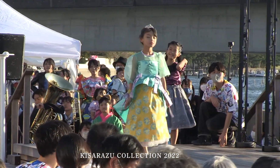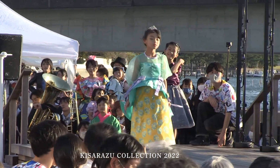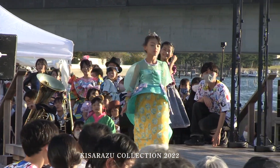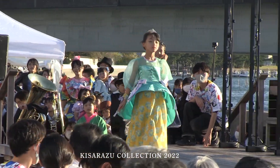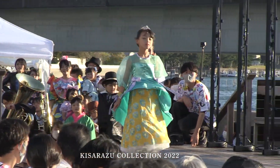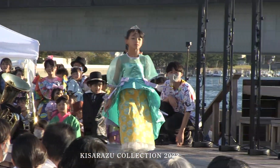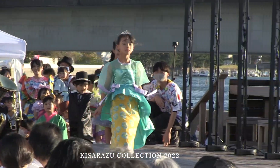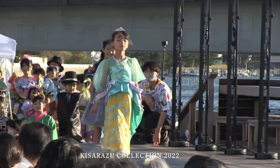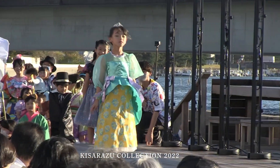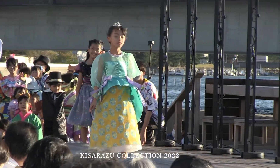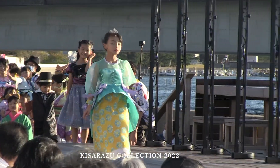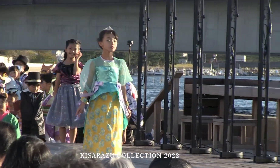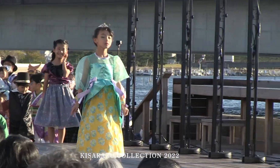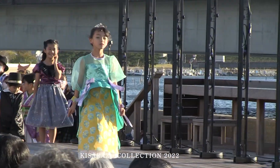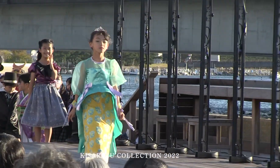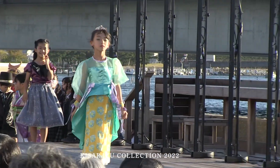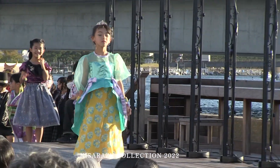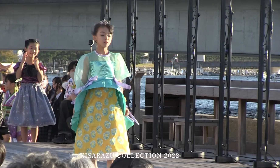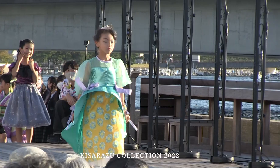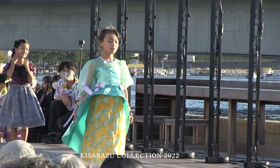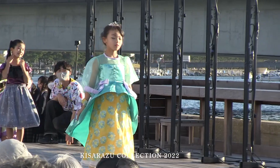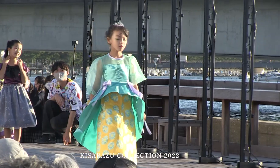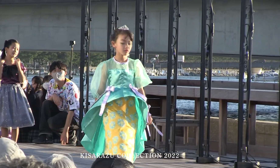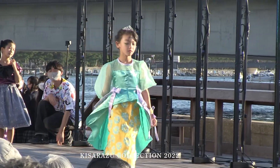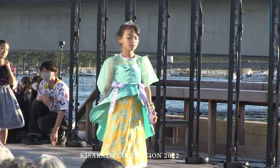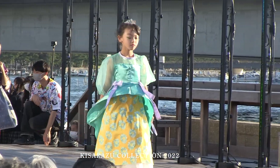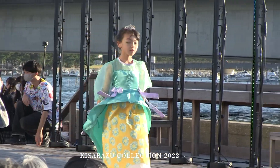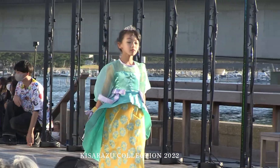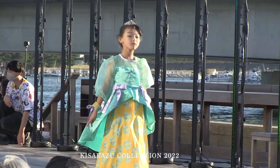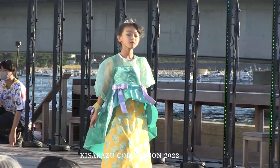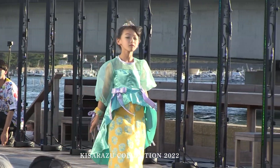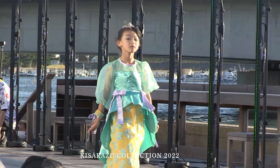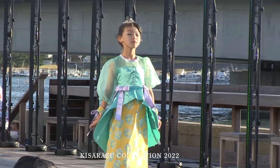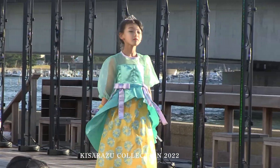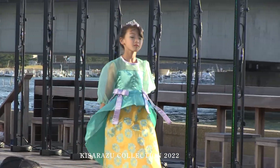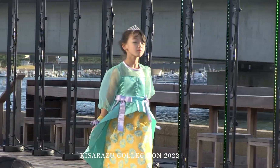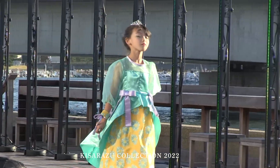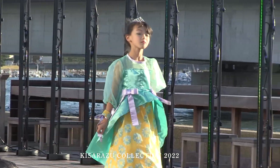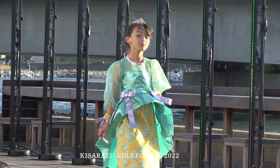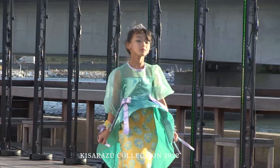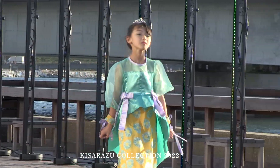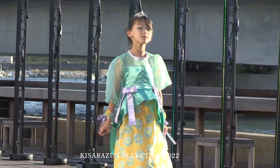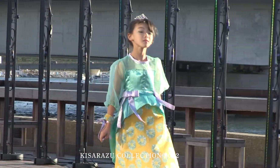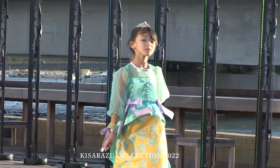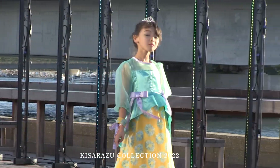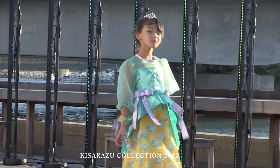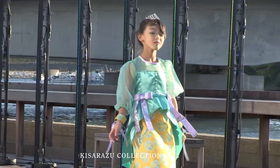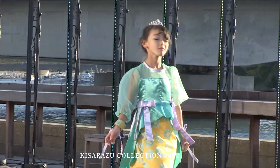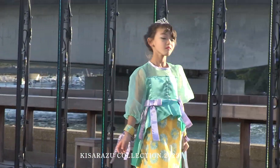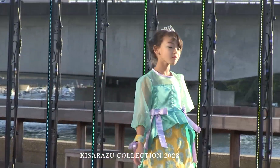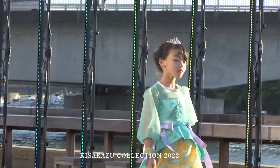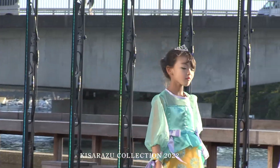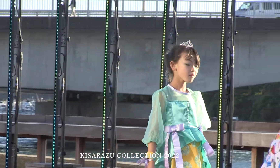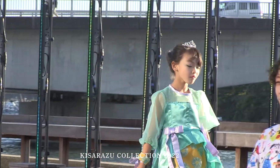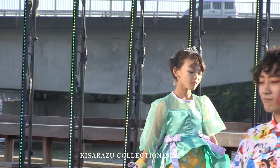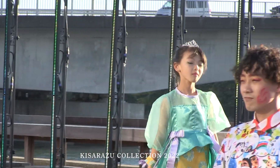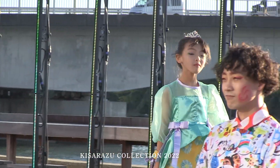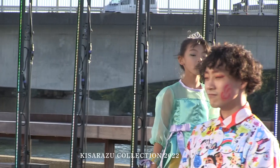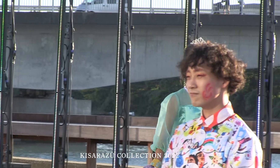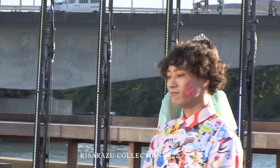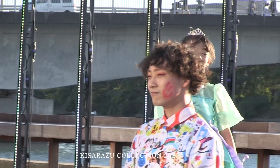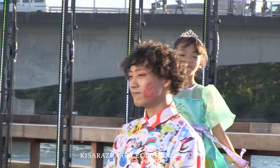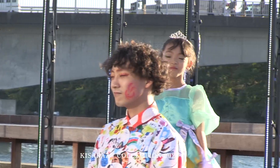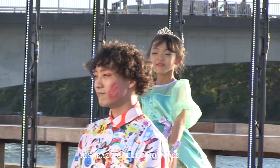、ミント色のベースに紫色のリボンをつけました。木更津市の小中学生